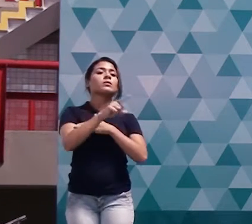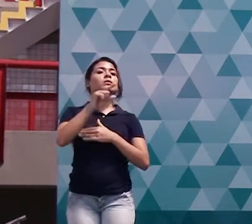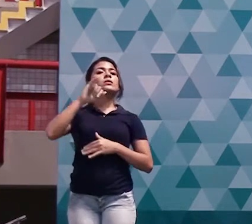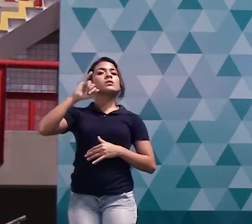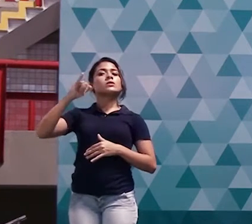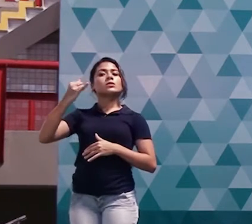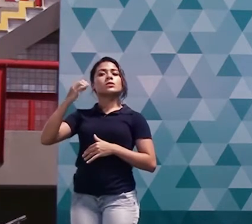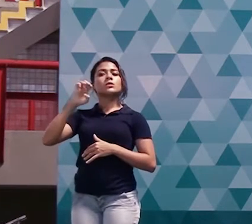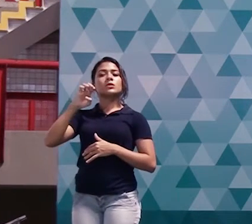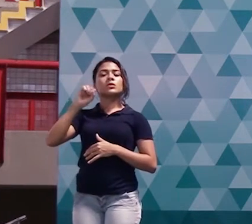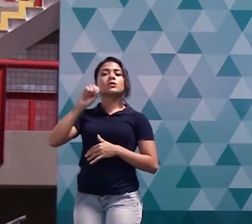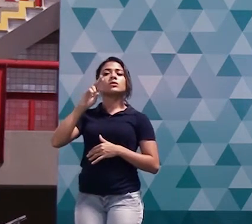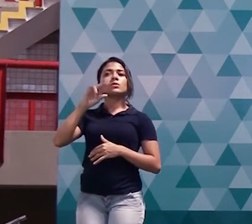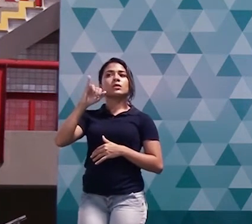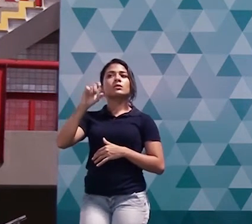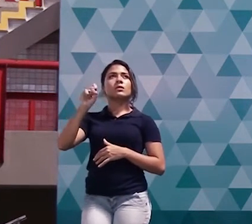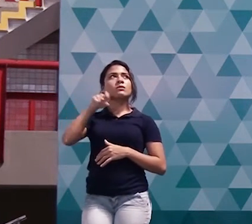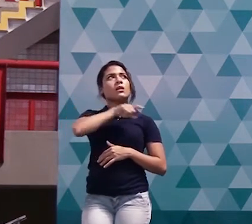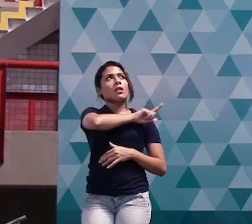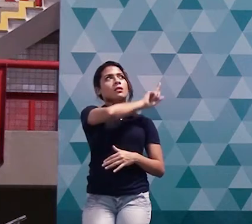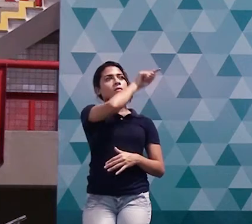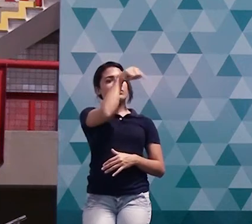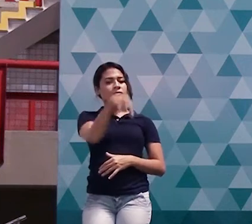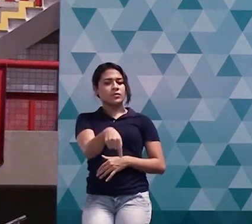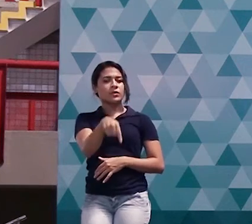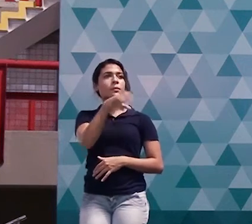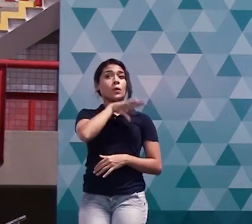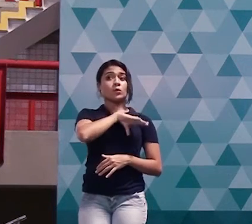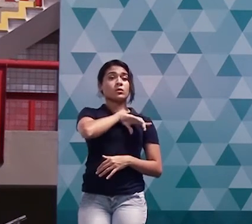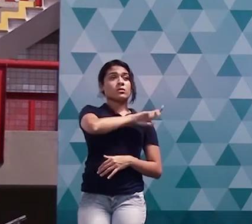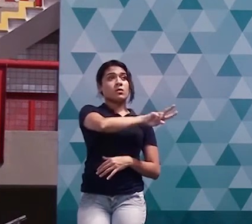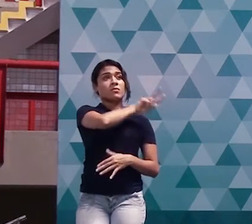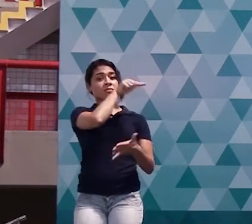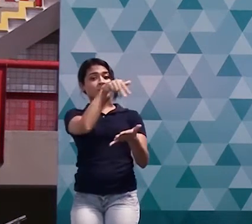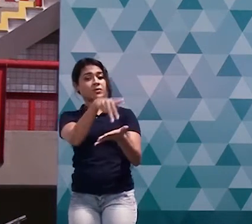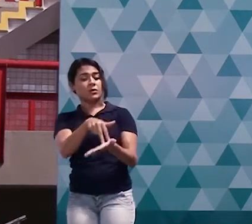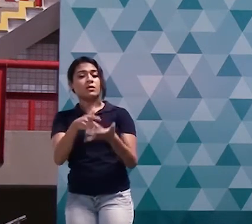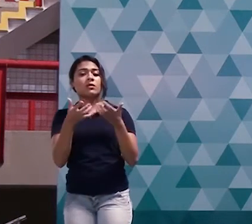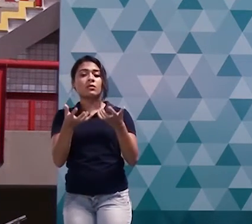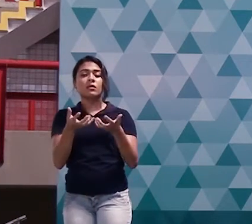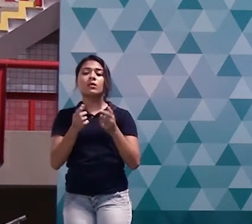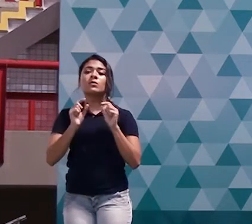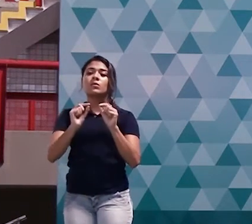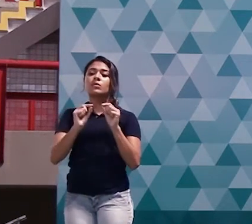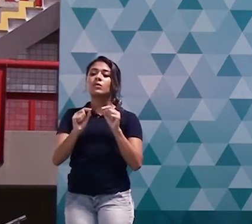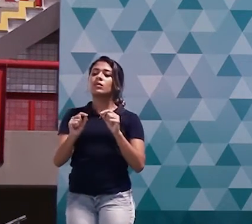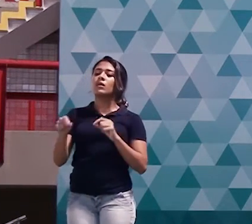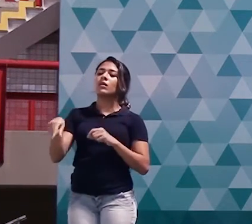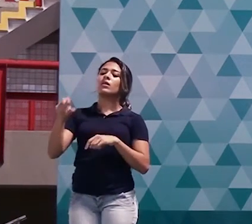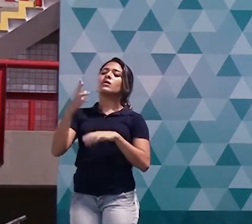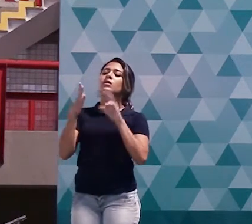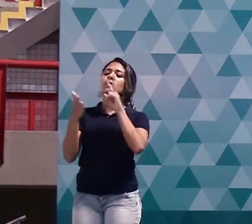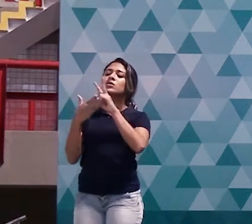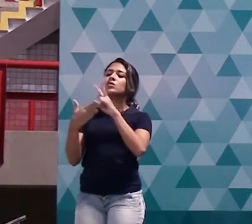vindo de Portugal queriam catequizar os índios e os bandeirantes queriam aprisionar. E esse conflito, explica